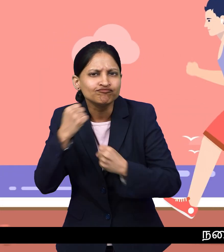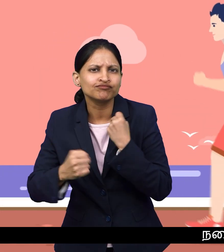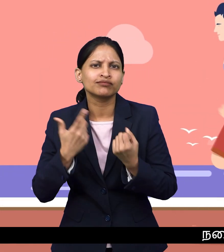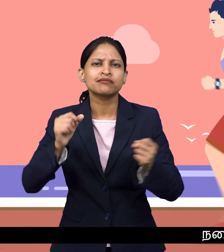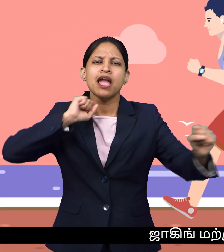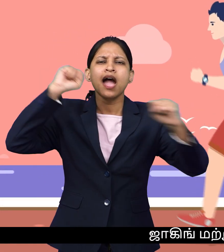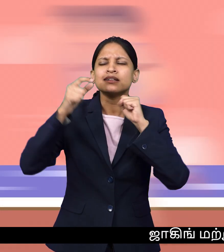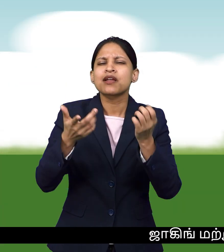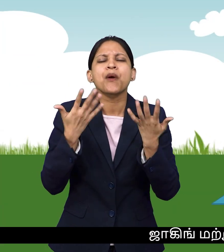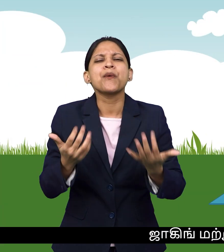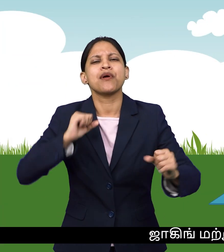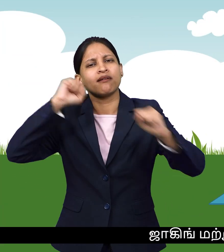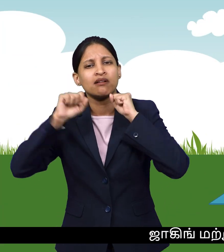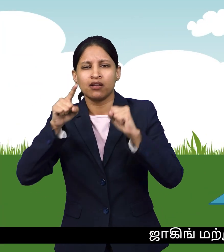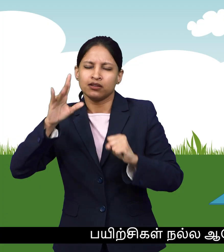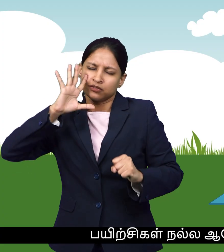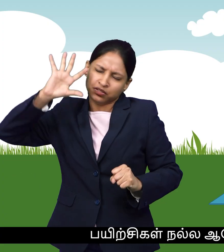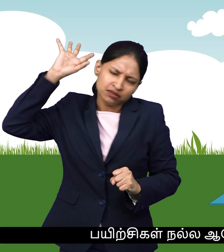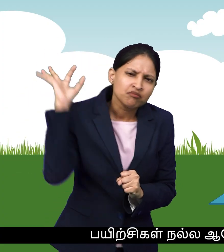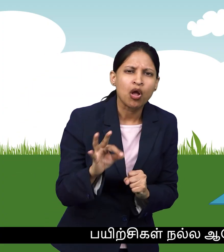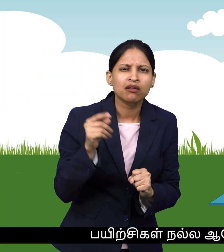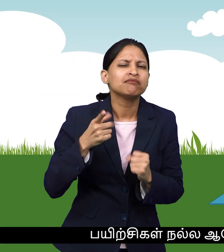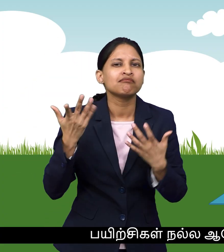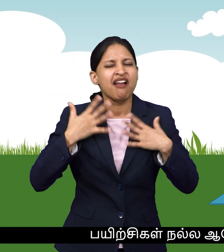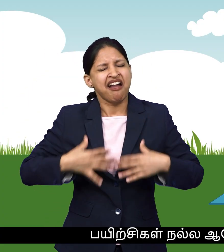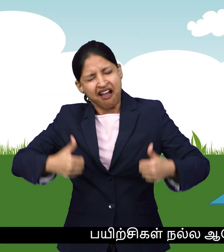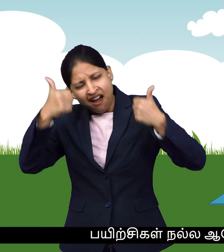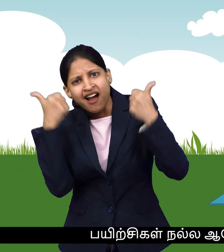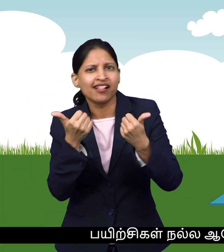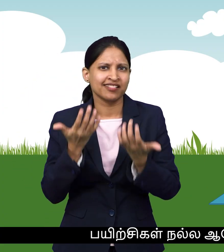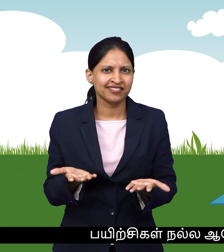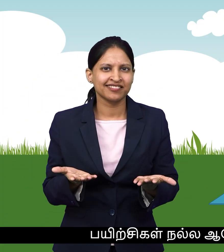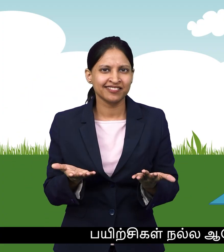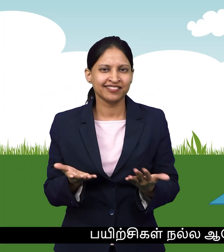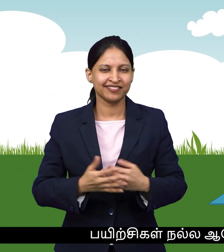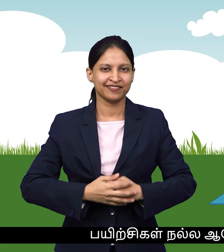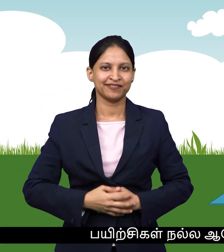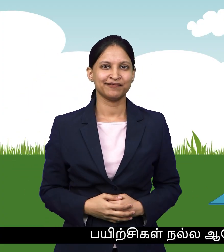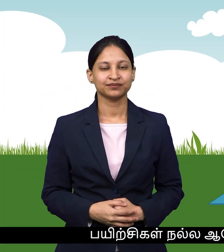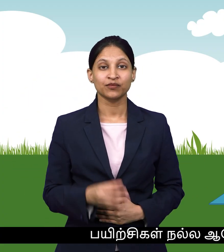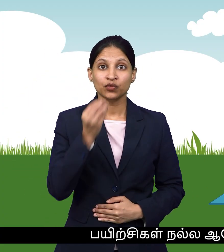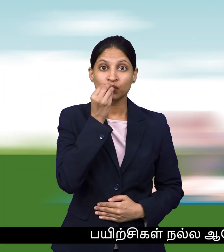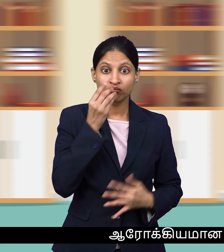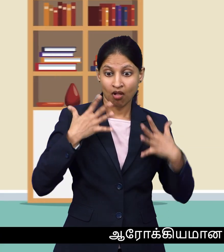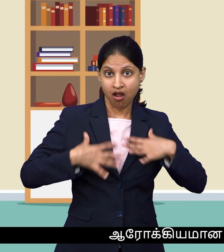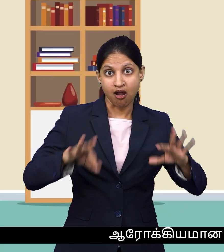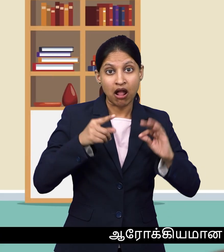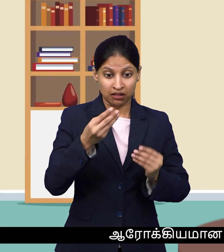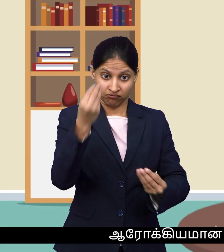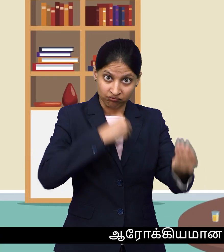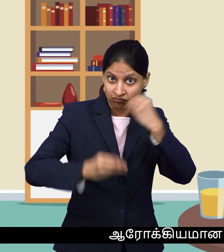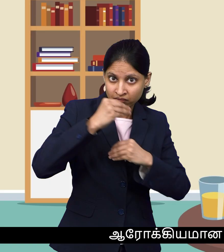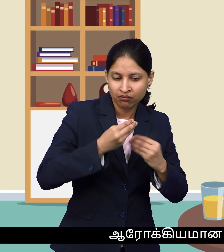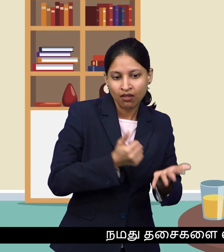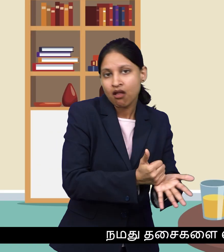நடைப்பயிற்சி, ஜாகிங் மற்றும் லேசான நீட்சி பயிற்சிகள் நல்ல ஆரோக்கியத்திற்கு முக்கியம்.